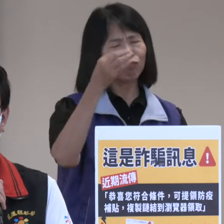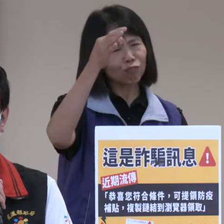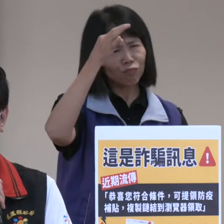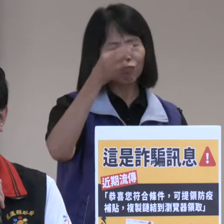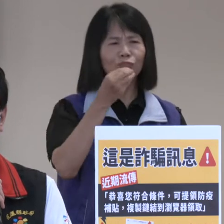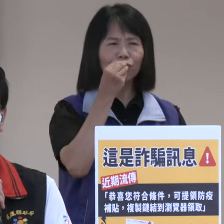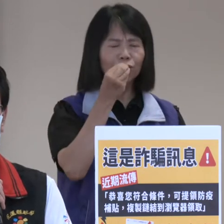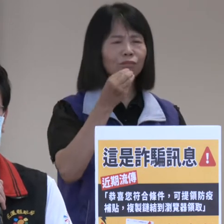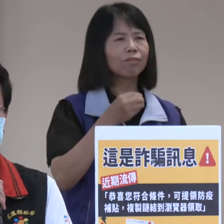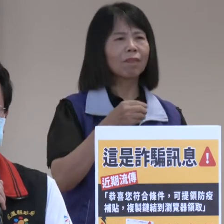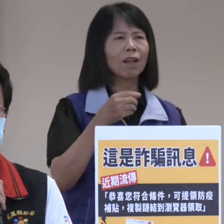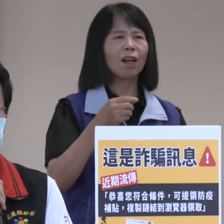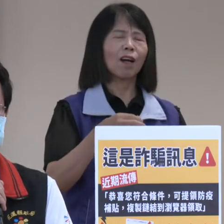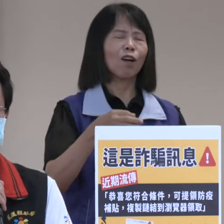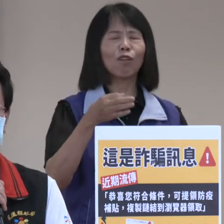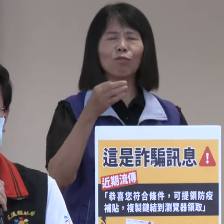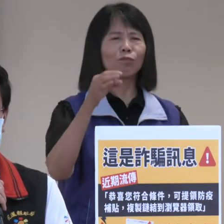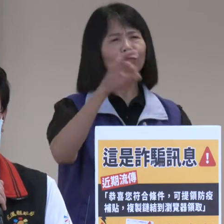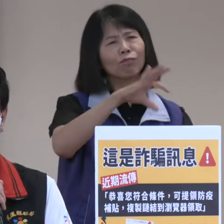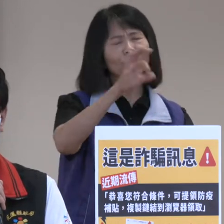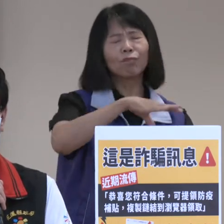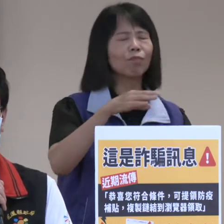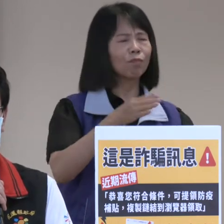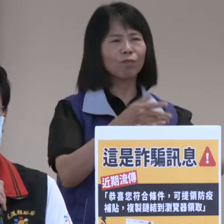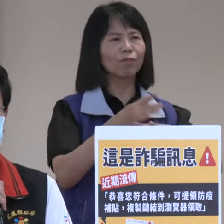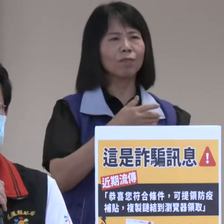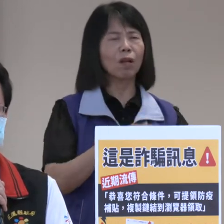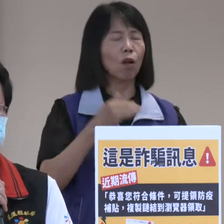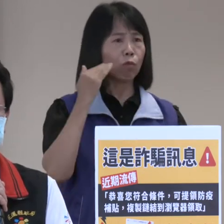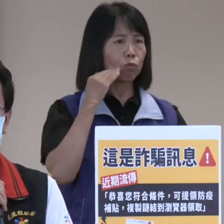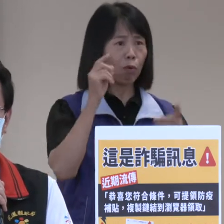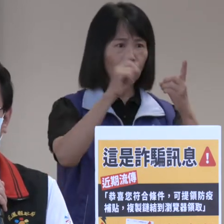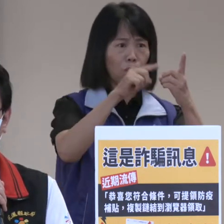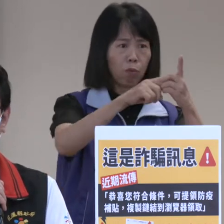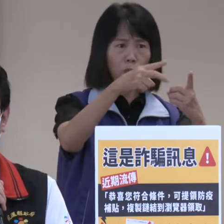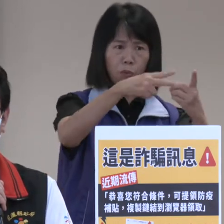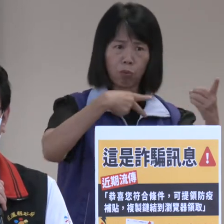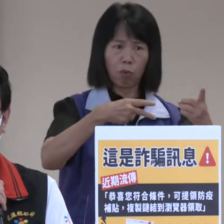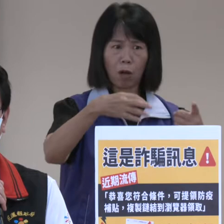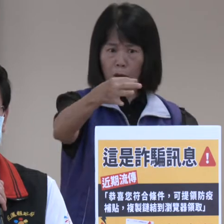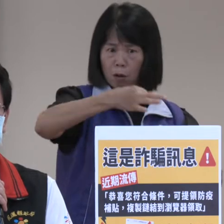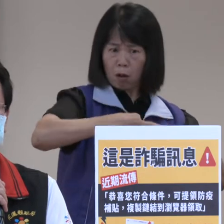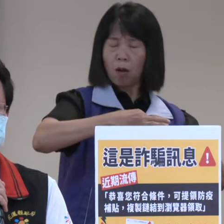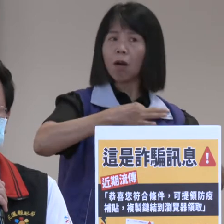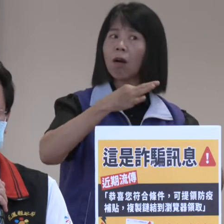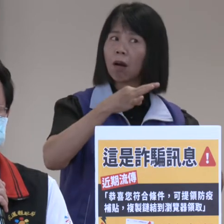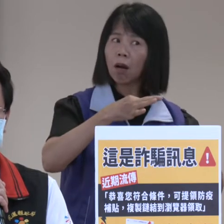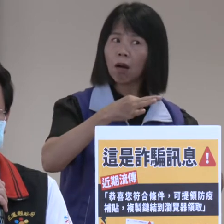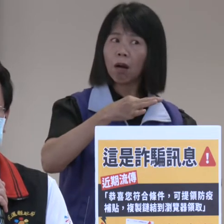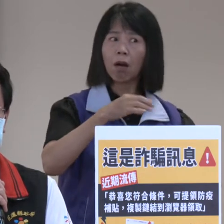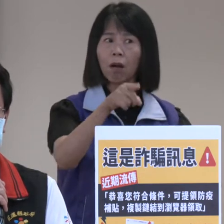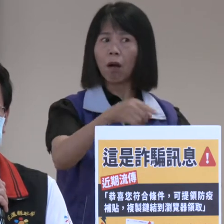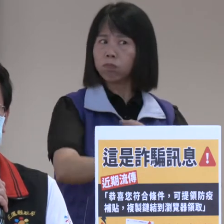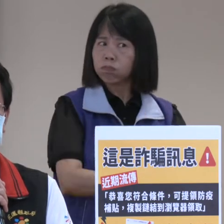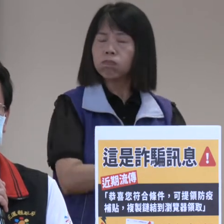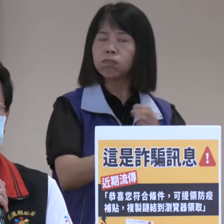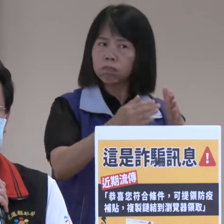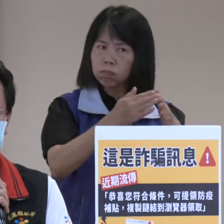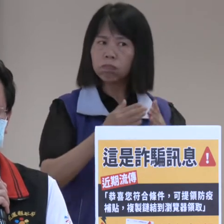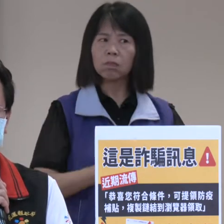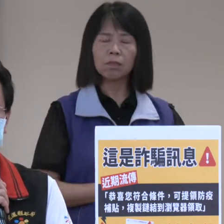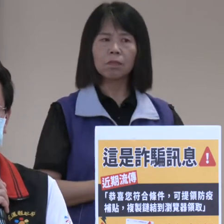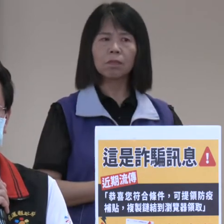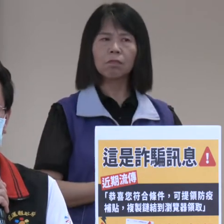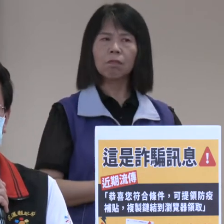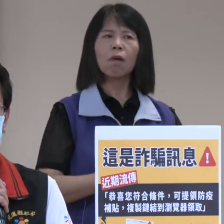所以收到一些很奇怪的讯息，有人想要送钱给你的时候啊，你要特别的小心，要